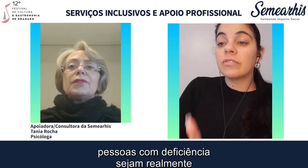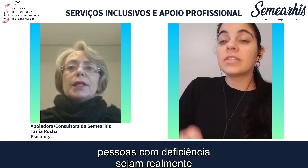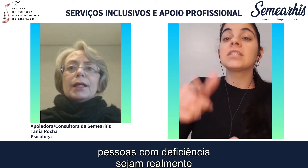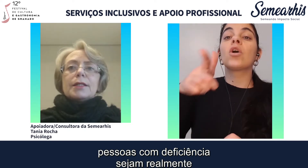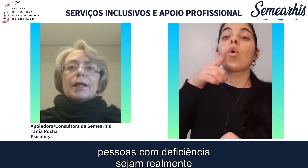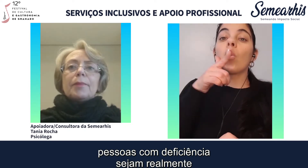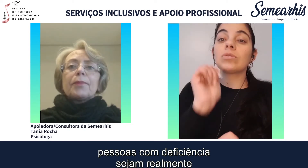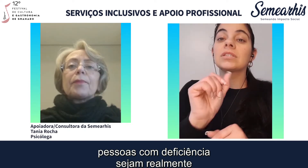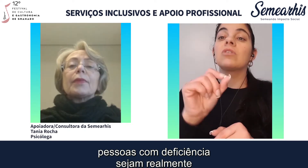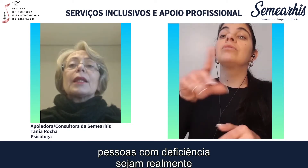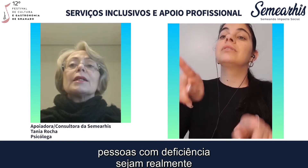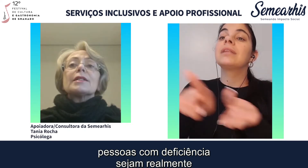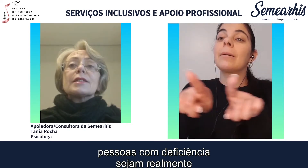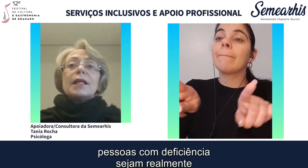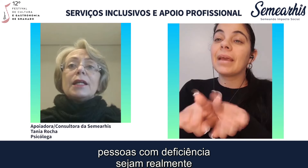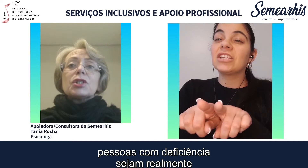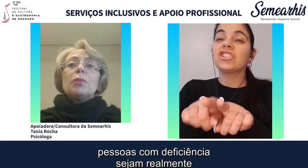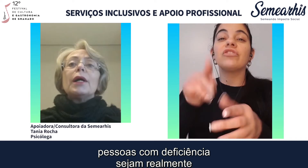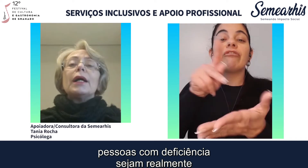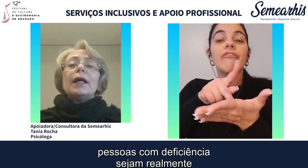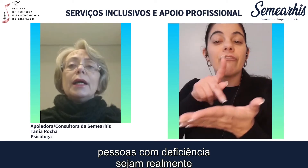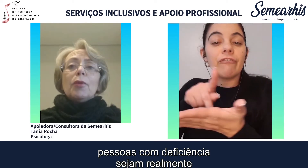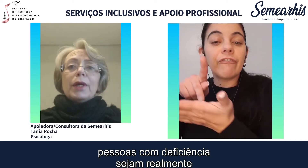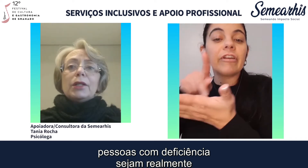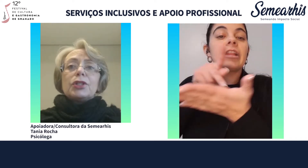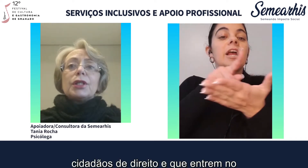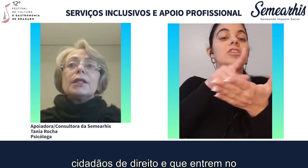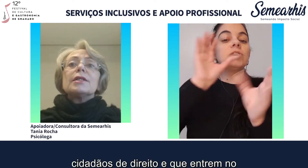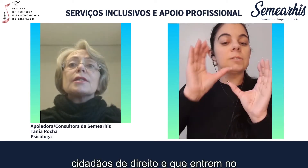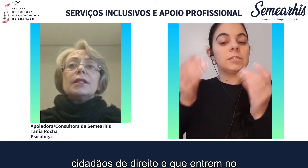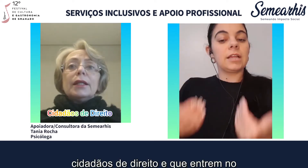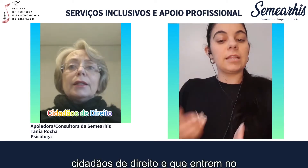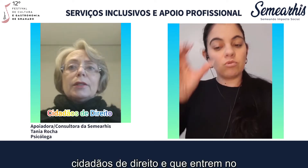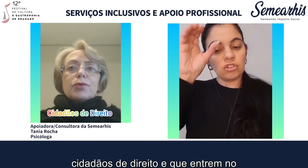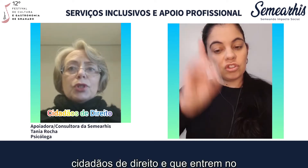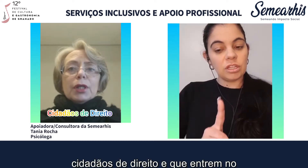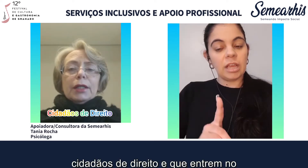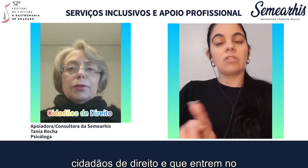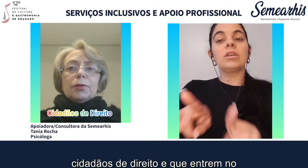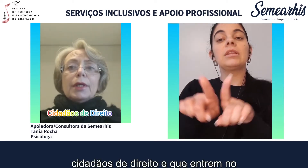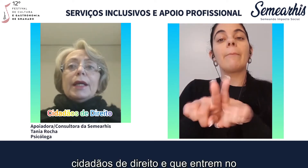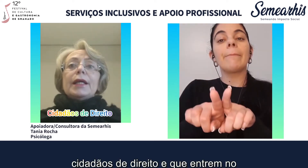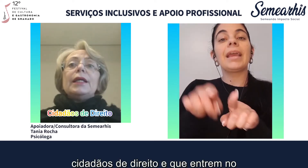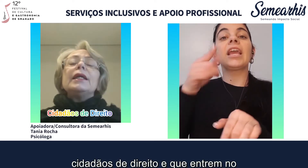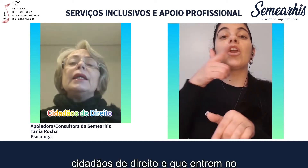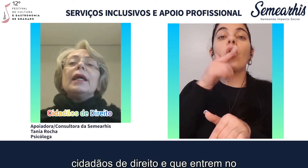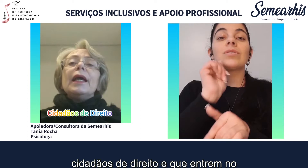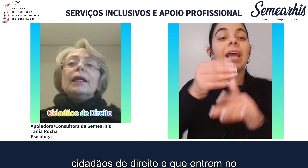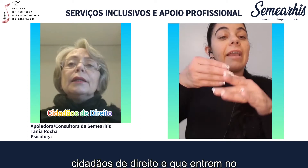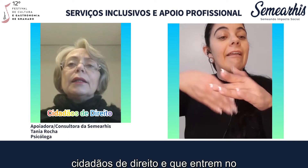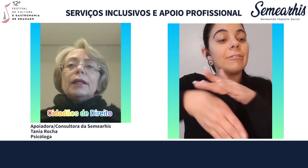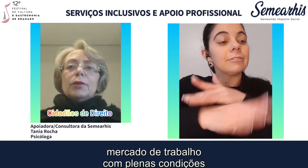com deficiência sejam realmente cidadãos de direito e